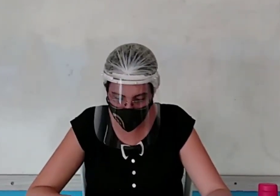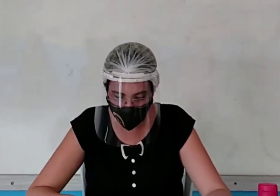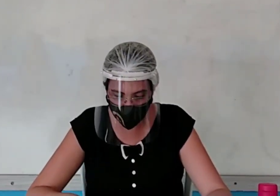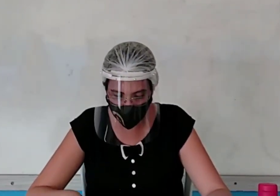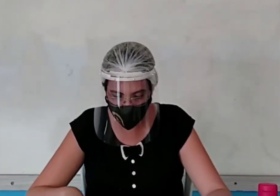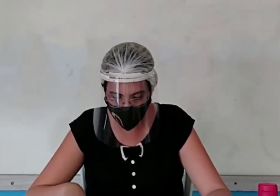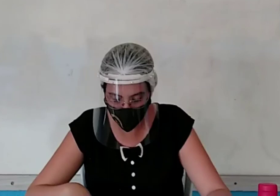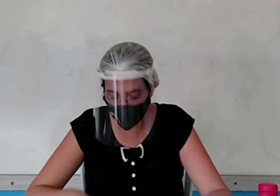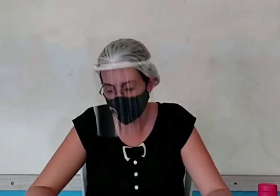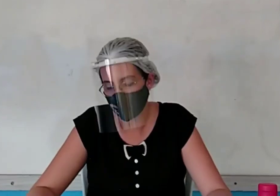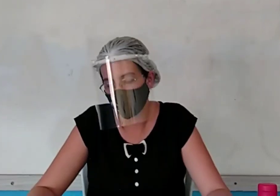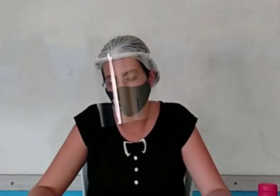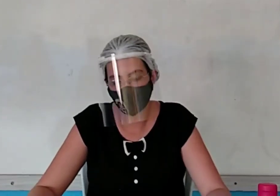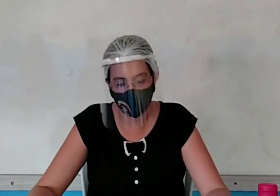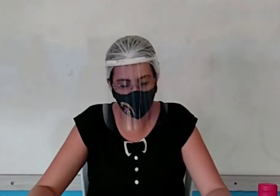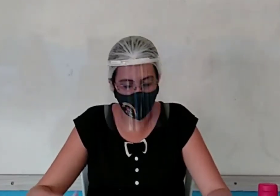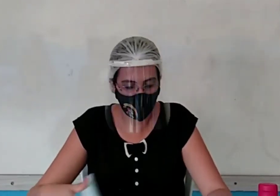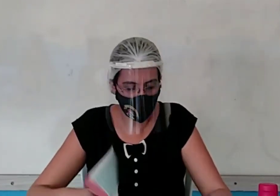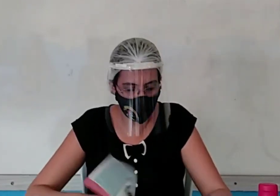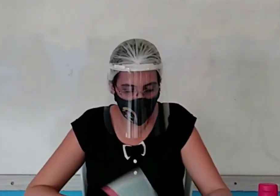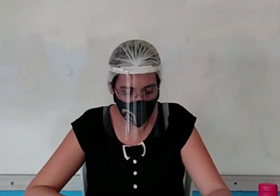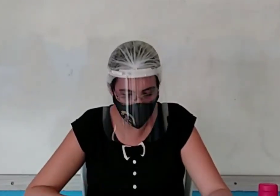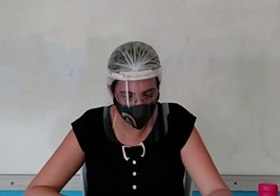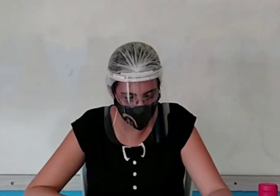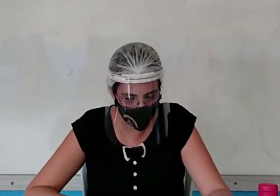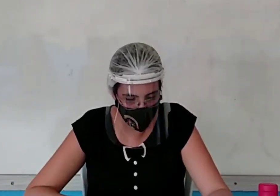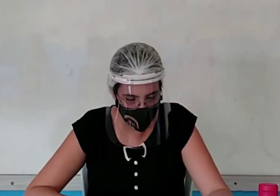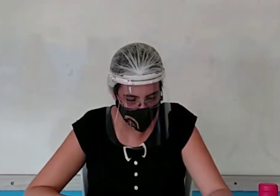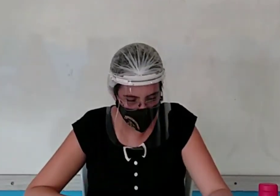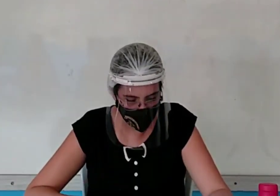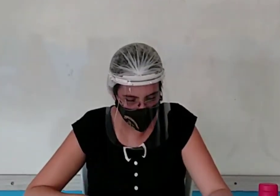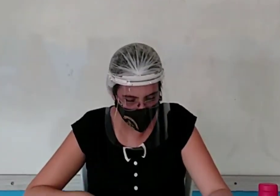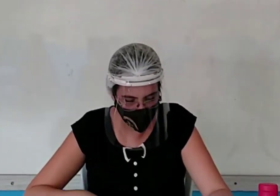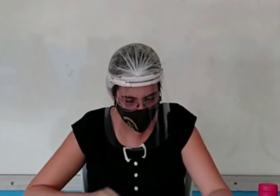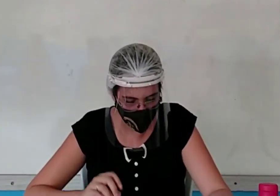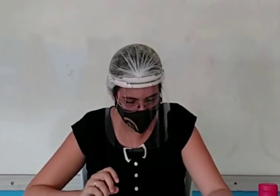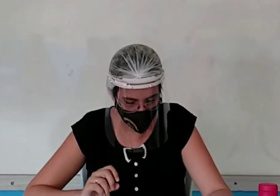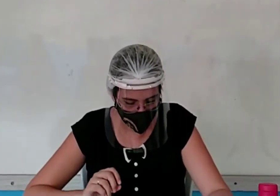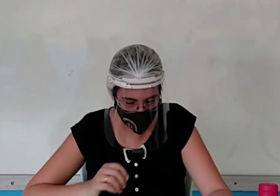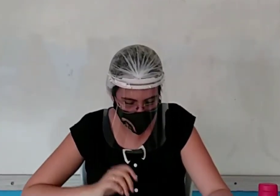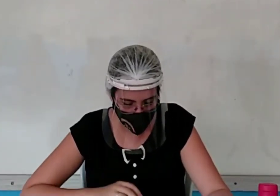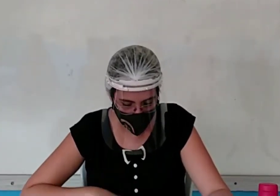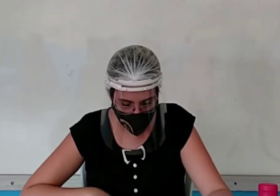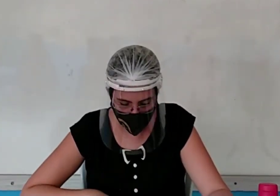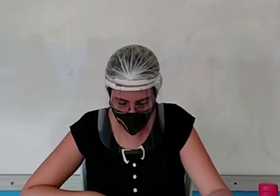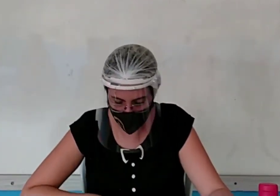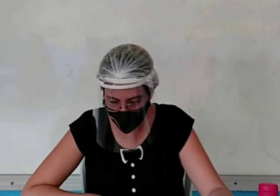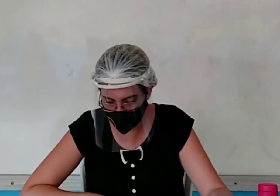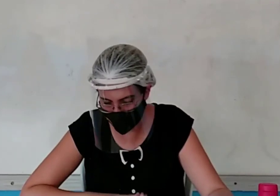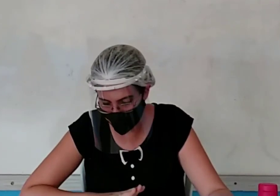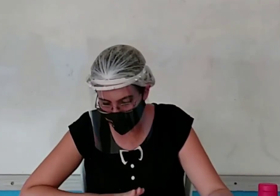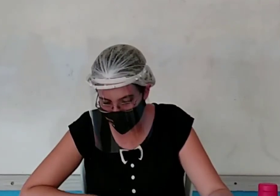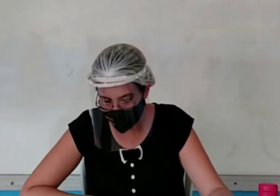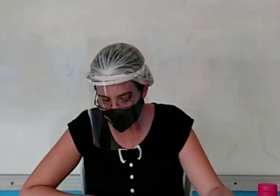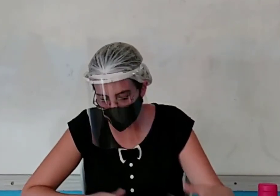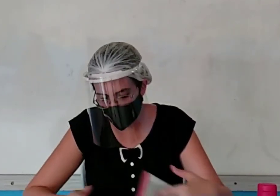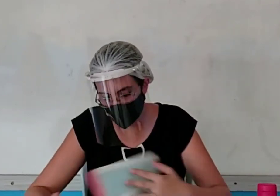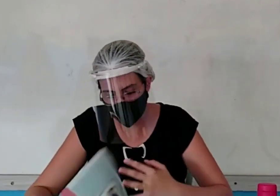leis de trânsito, vocês podem esperar que nós vamos ter bastante questões retiradas desde o